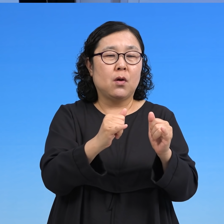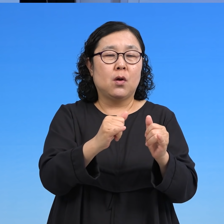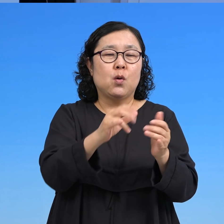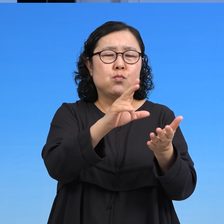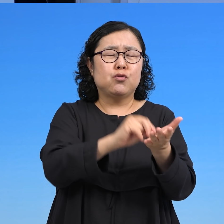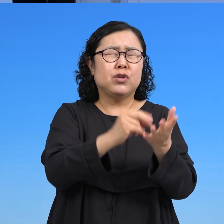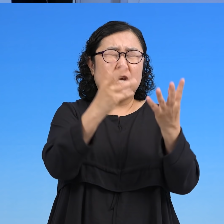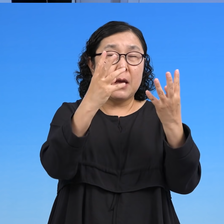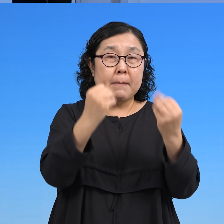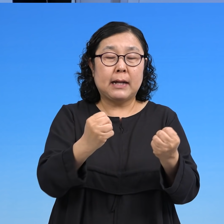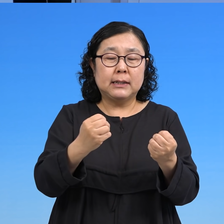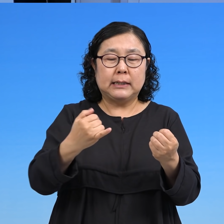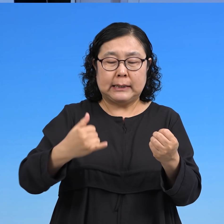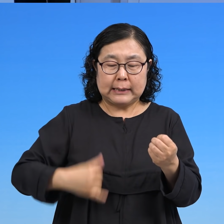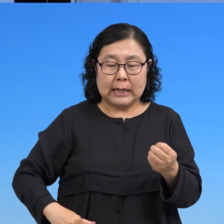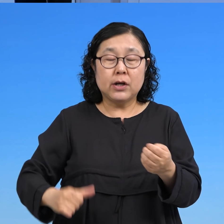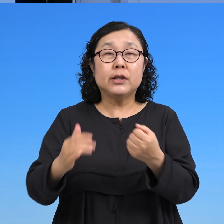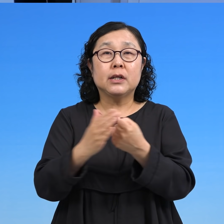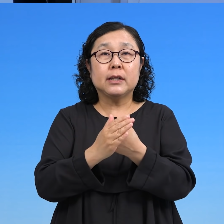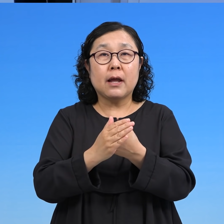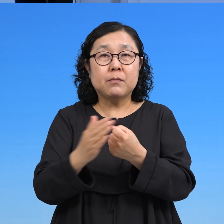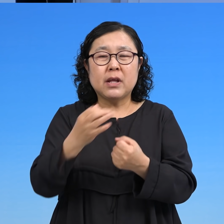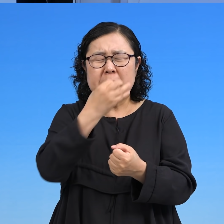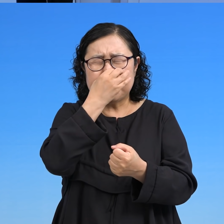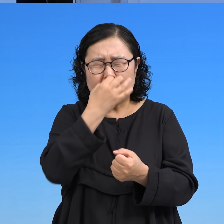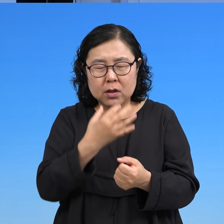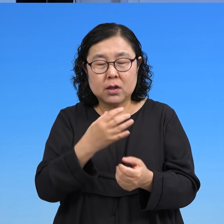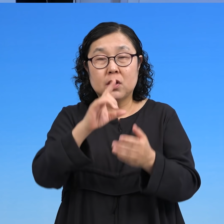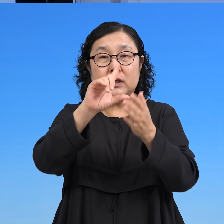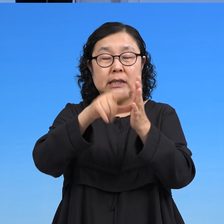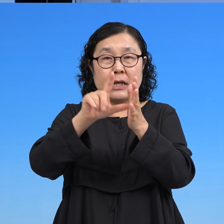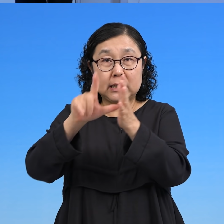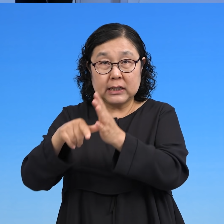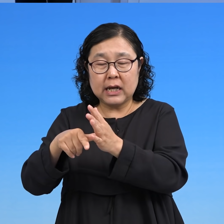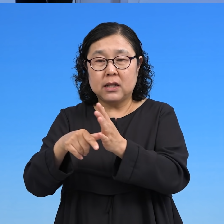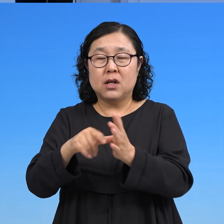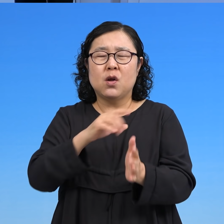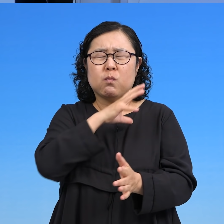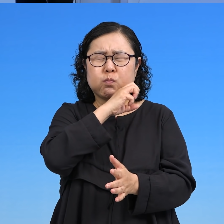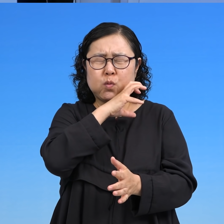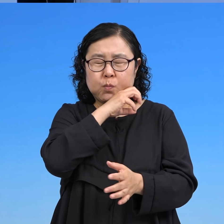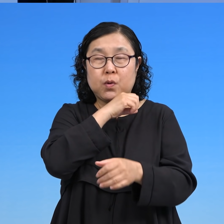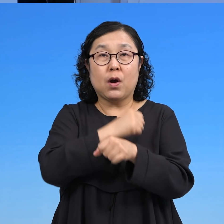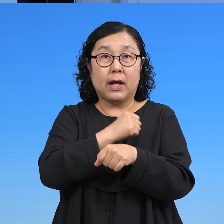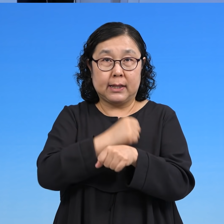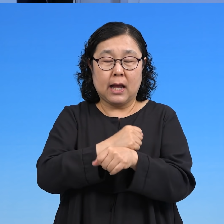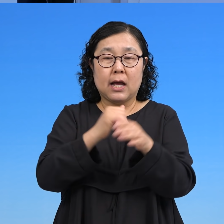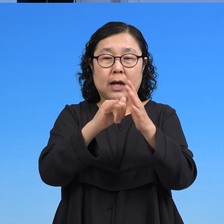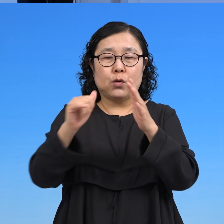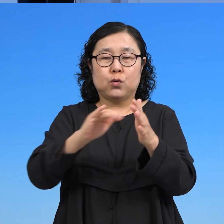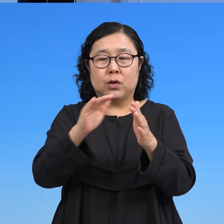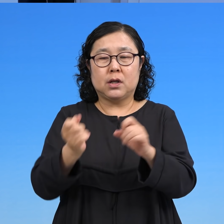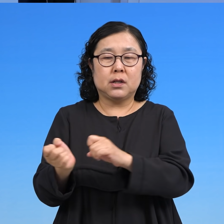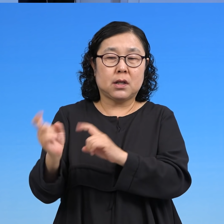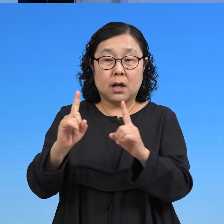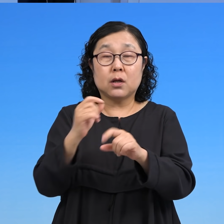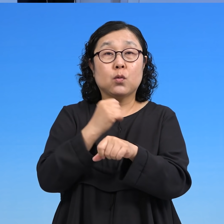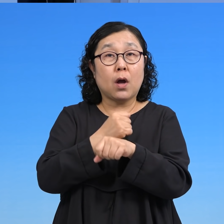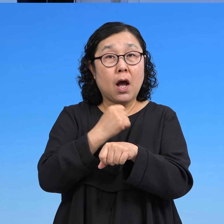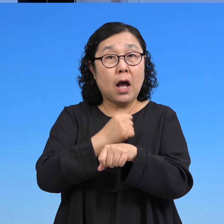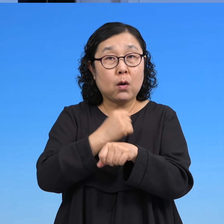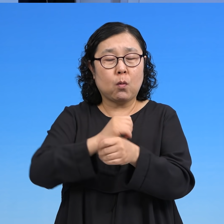자녀들 때문에 힘들었던 지난 세월을 한탄하며 지낸다. 가족은 우리를 살리기도 하고 진뭉개기도